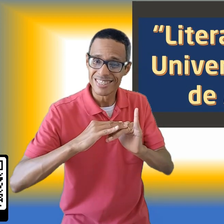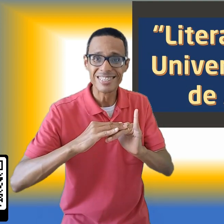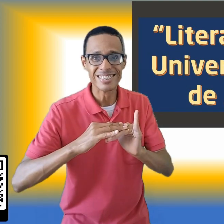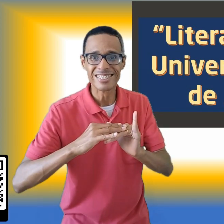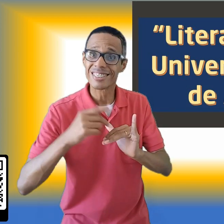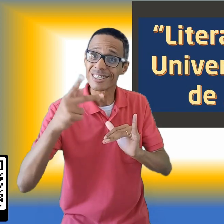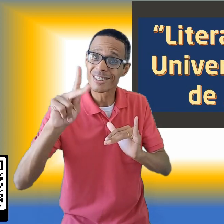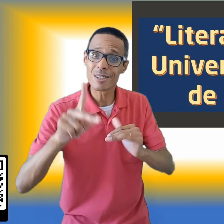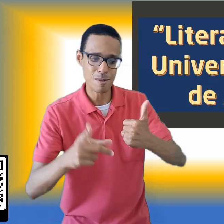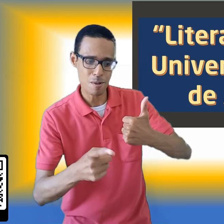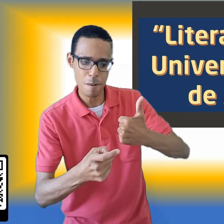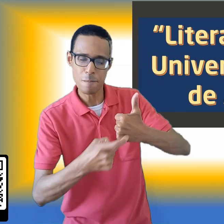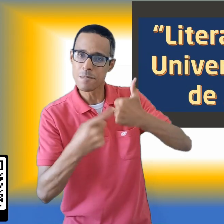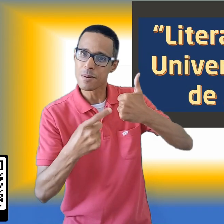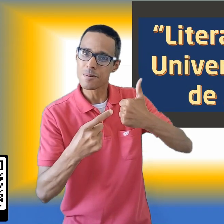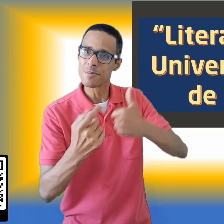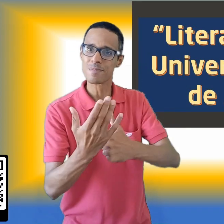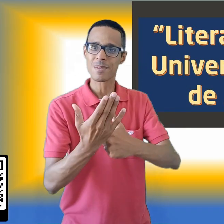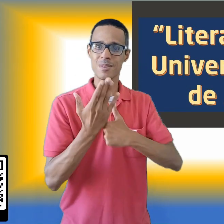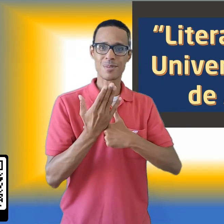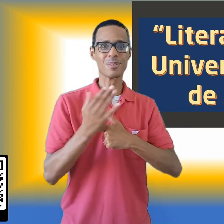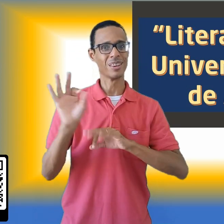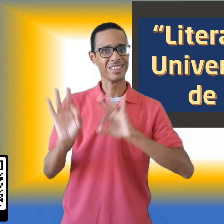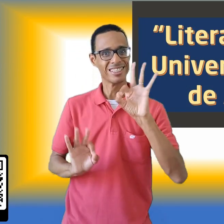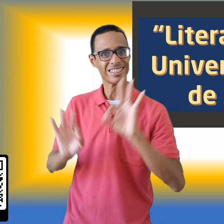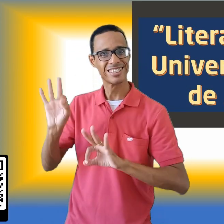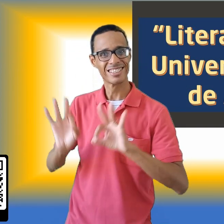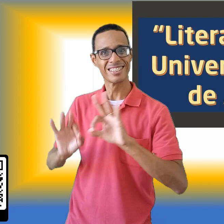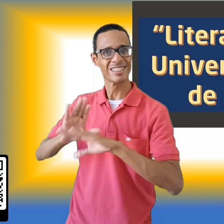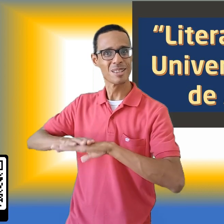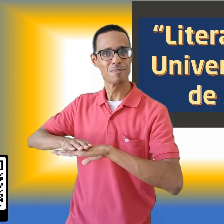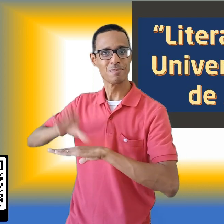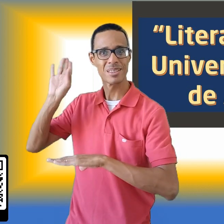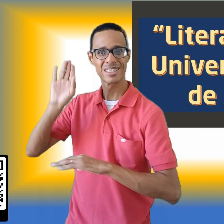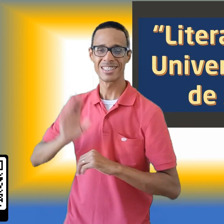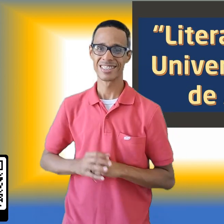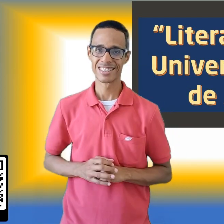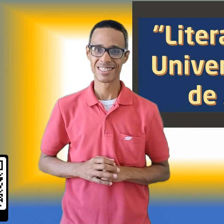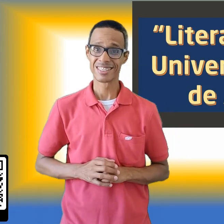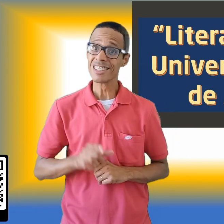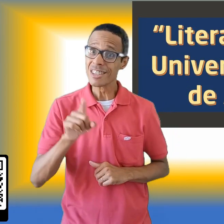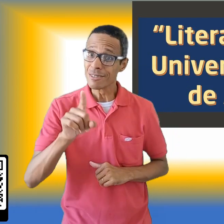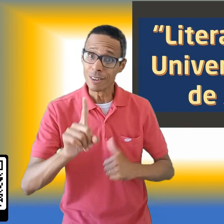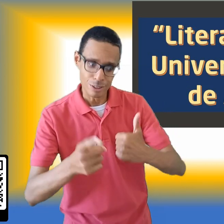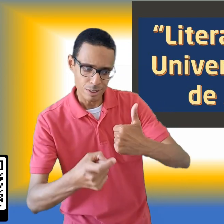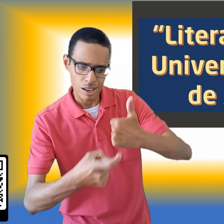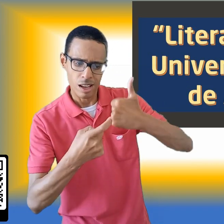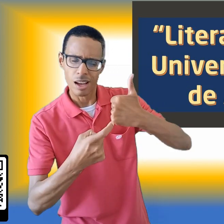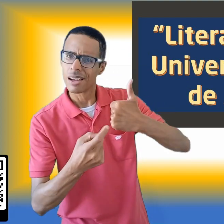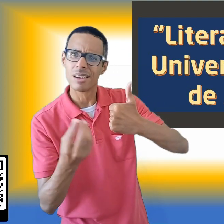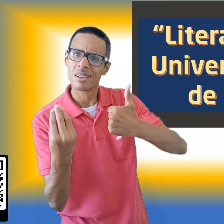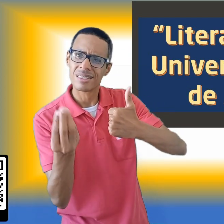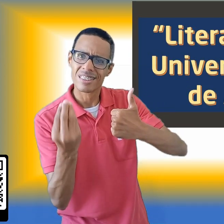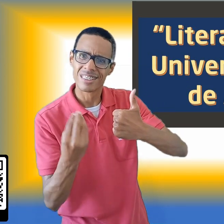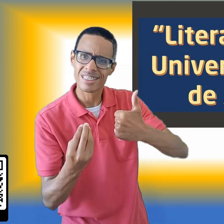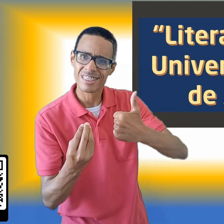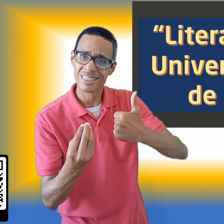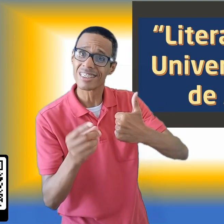forno esquente ainda mais com novas produções. Fazendo isso, você me ajuda a dizer